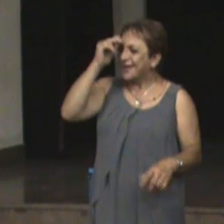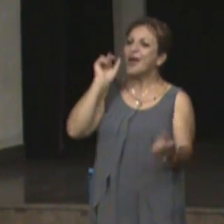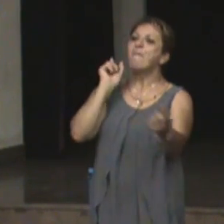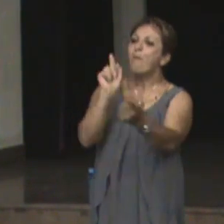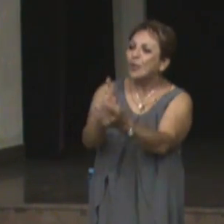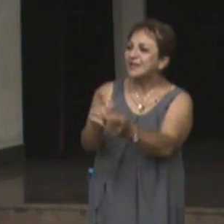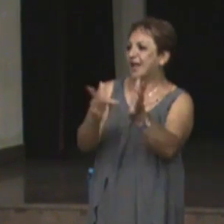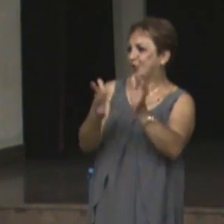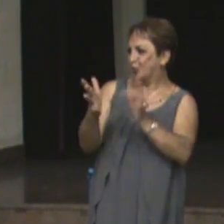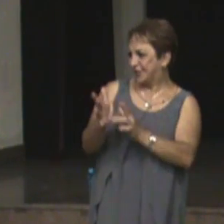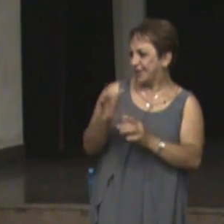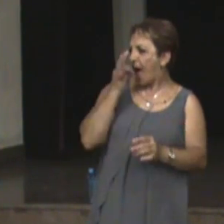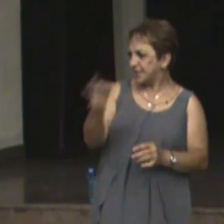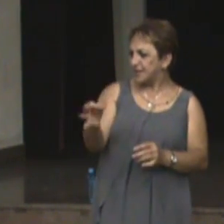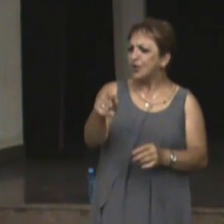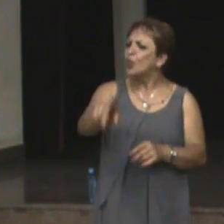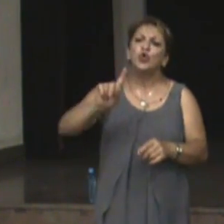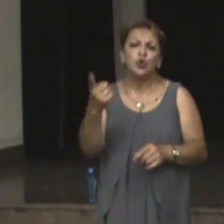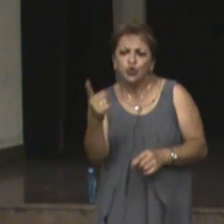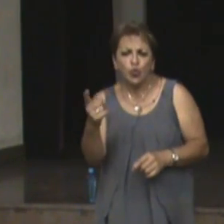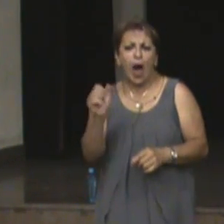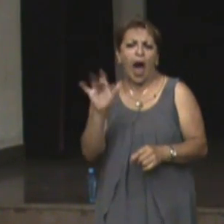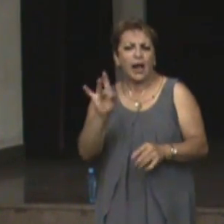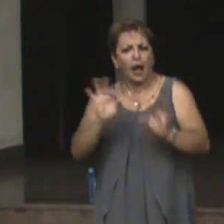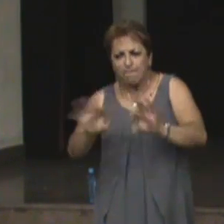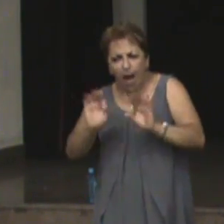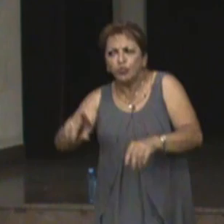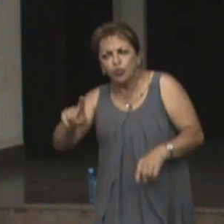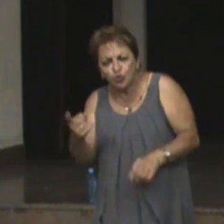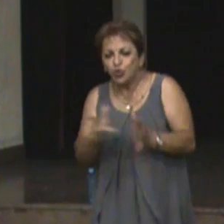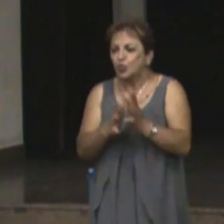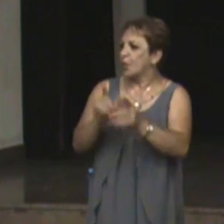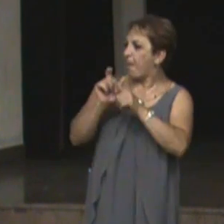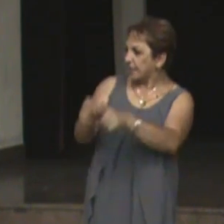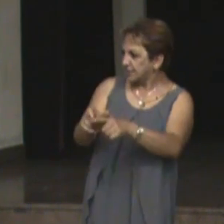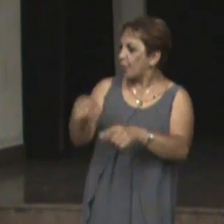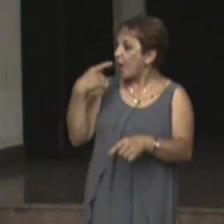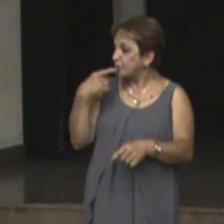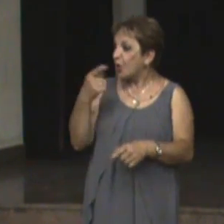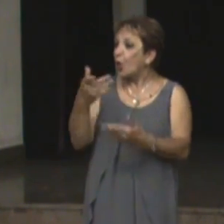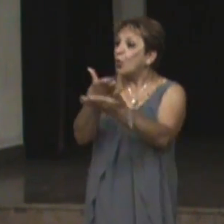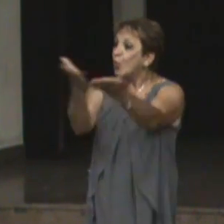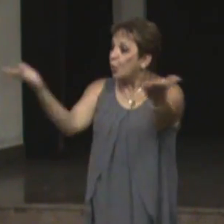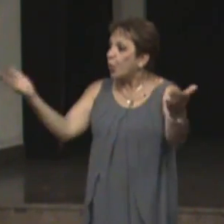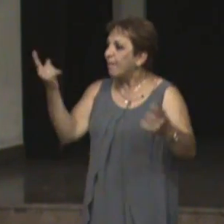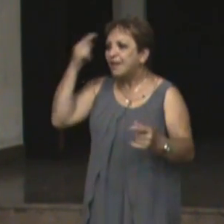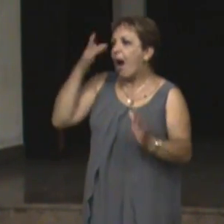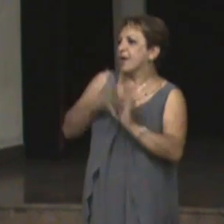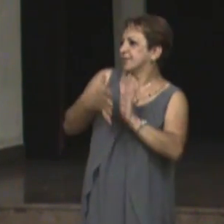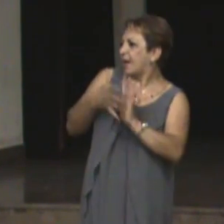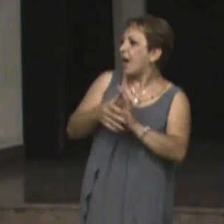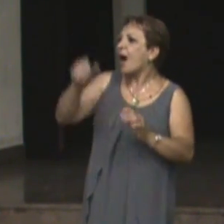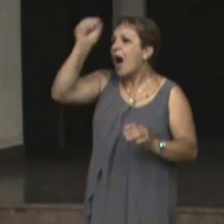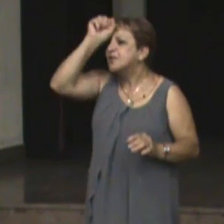ասացին. Ինչու ես առակներով խոսում նրանց հետ։ Հիսուսը պատասխանեց նրանց. Դուք պետք է գիտենաք Աստծո